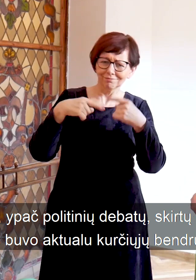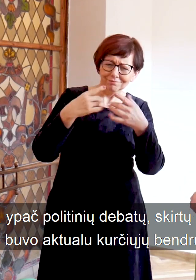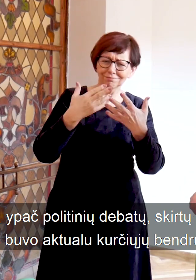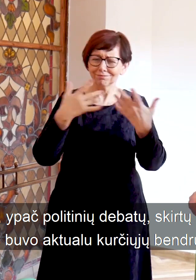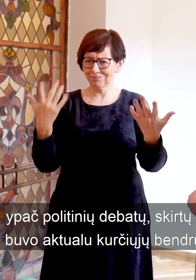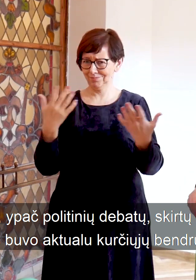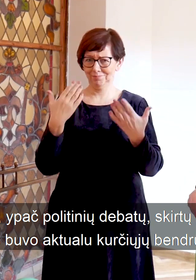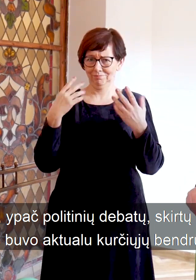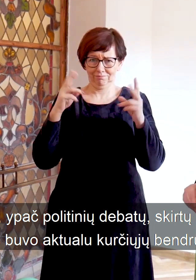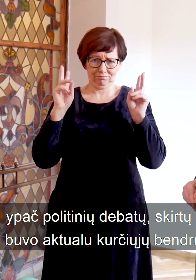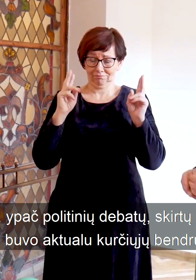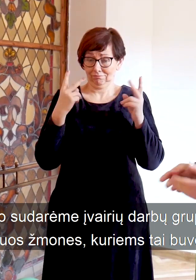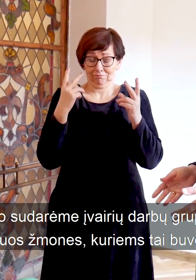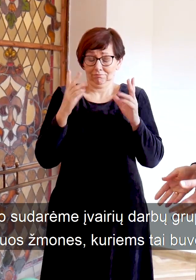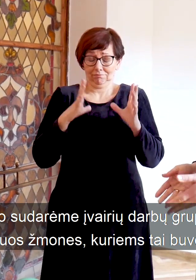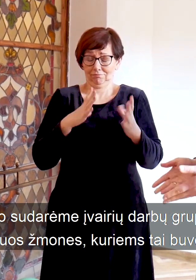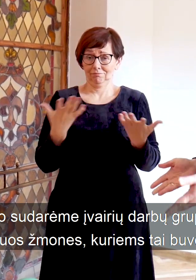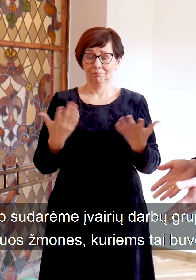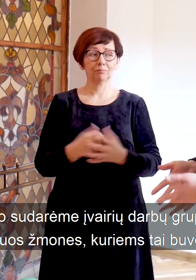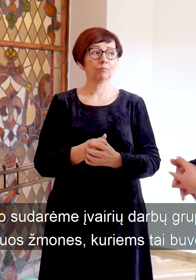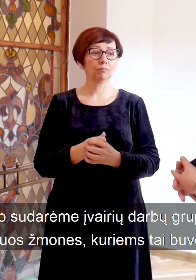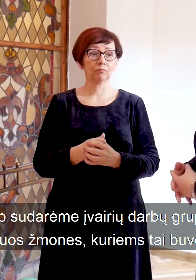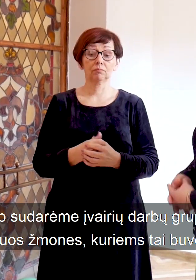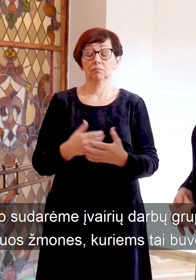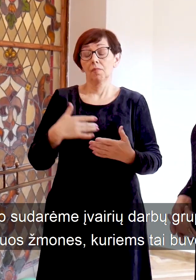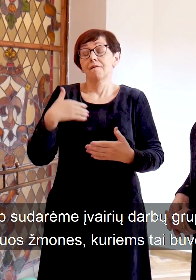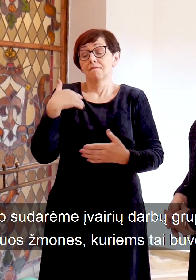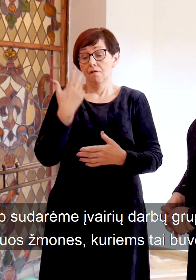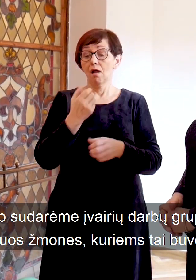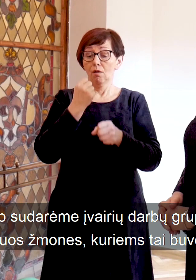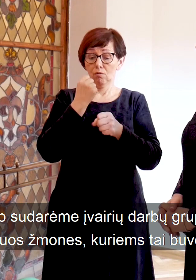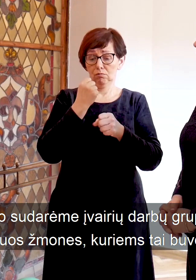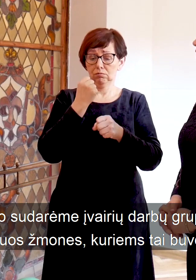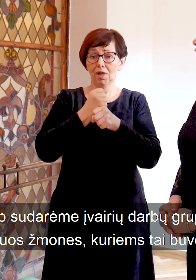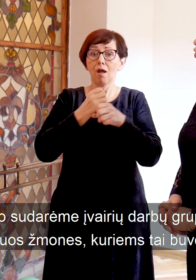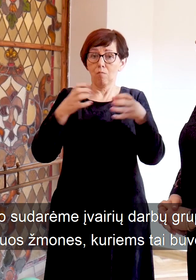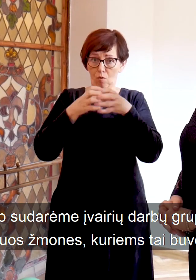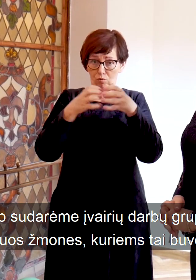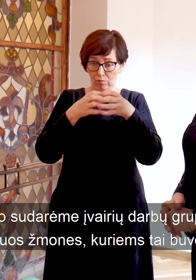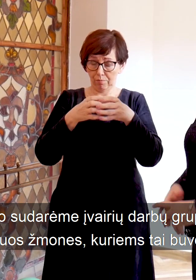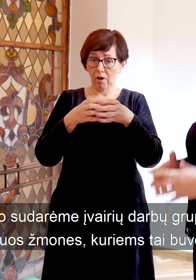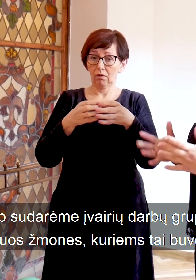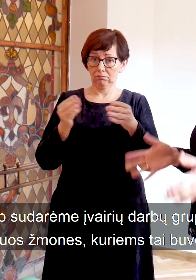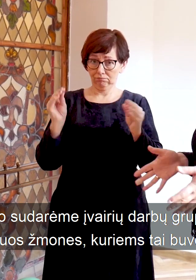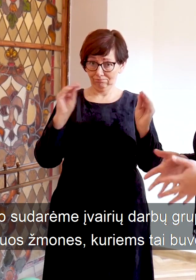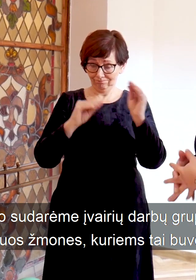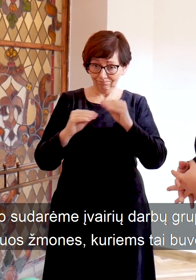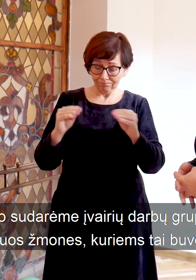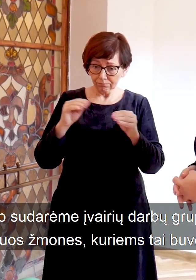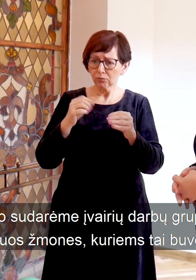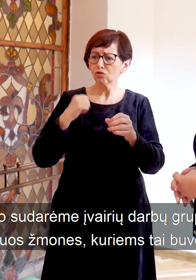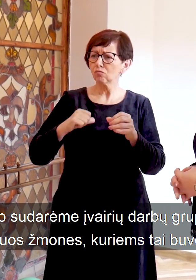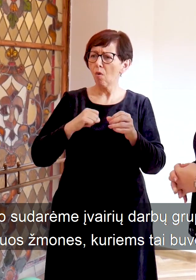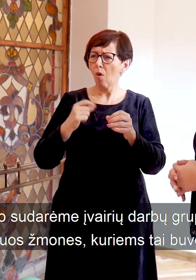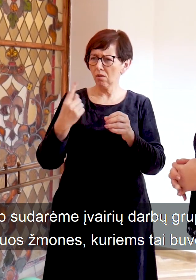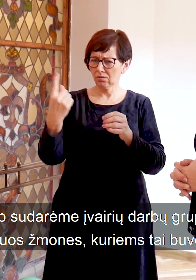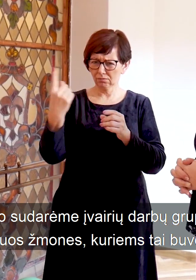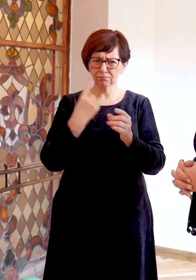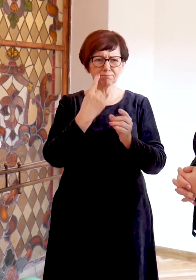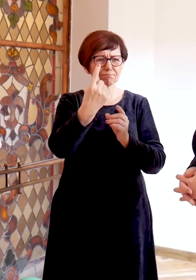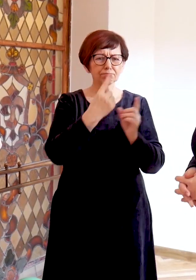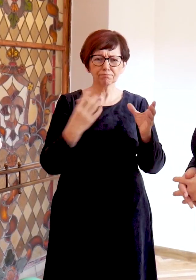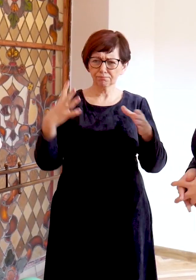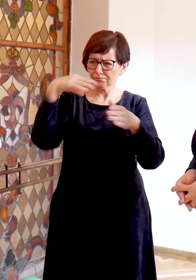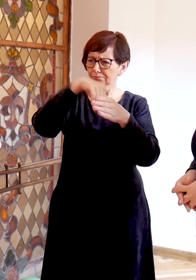aktualu kurčiųjų bendruomenėje. Dėl to sudarėme vėliau darbo grupę, įtraukėme tuos žmonės, kuriems tai buvo